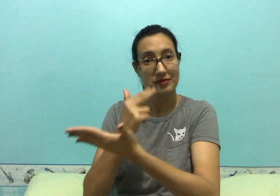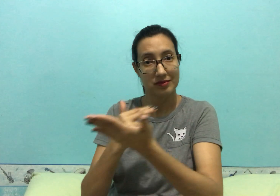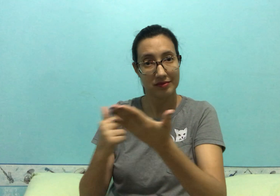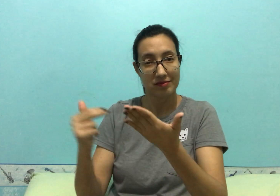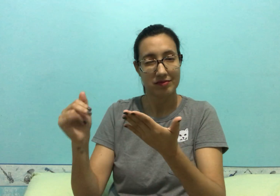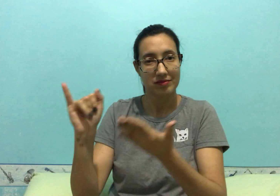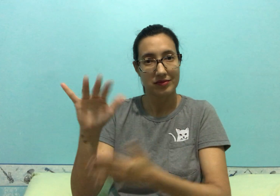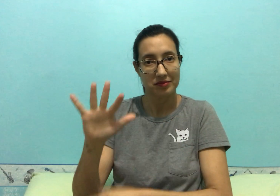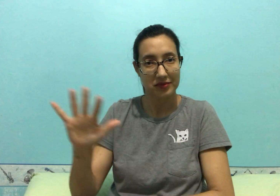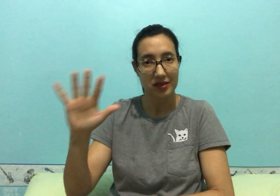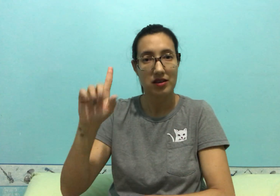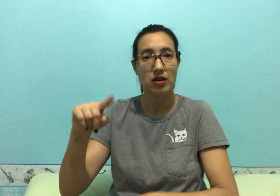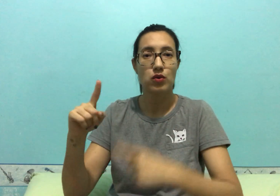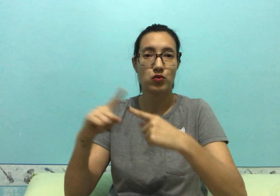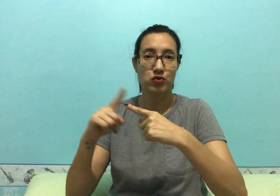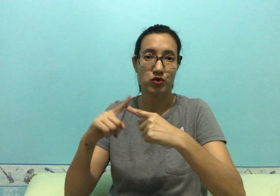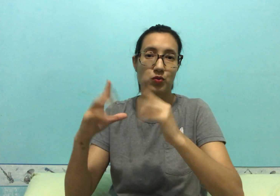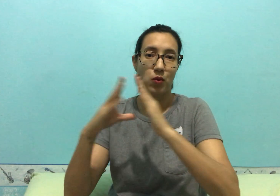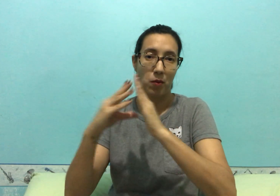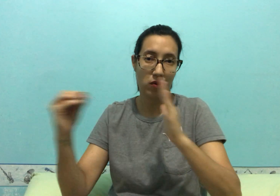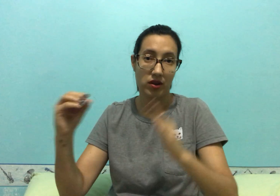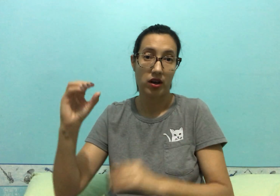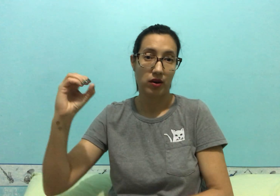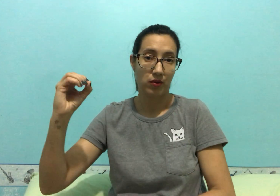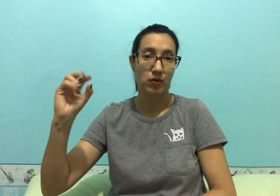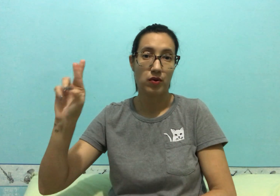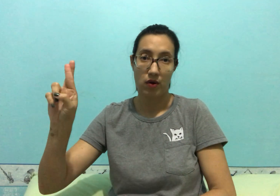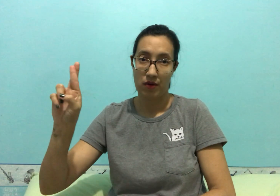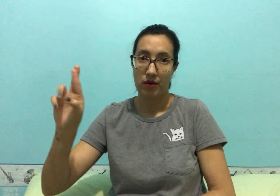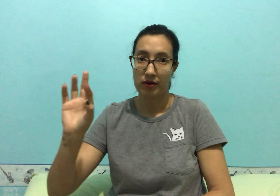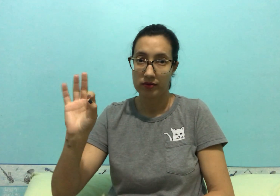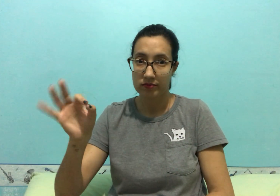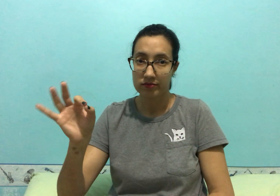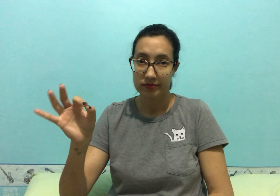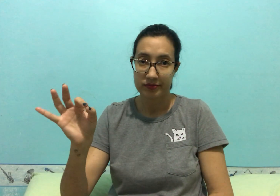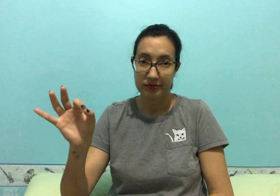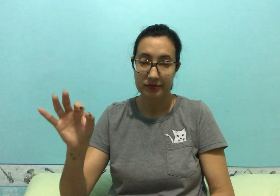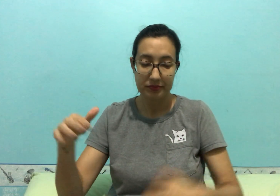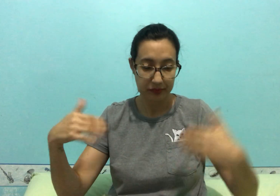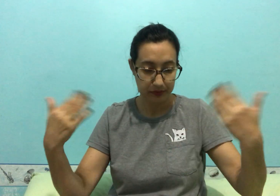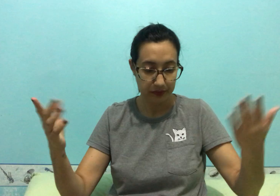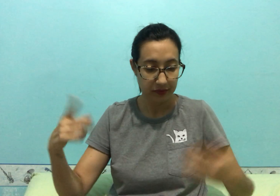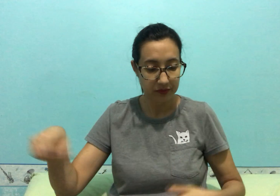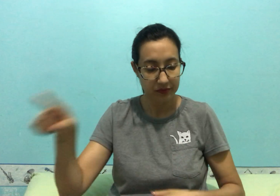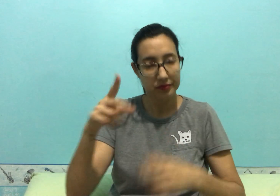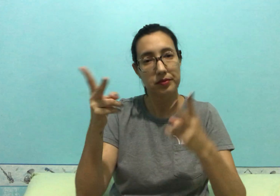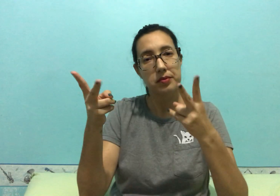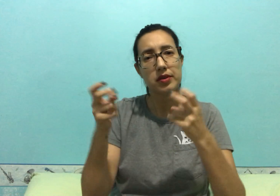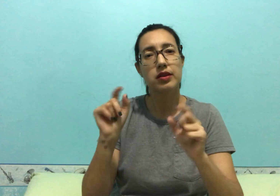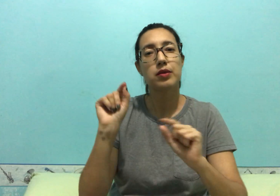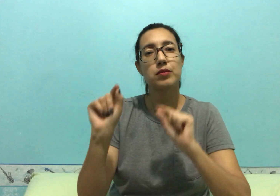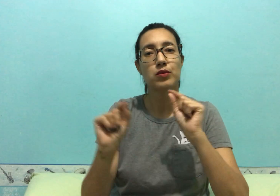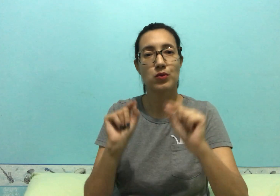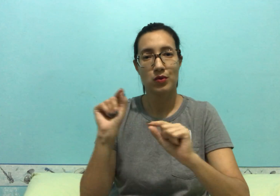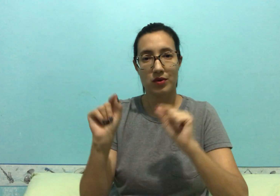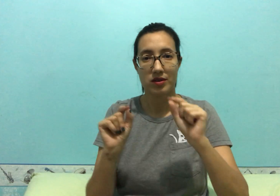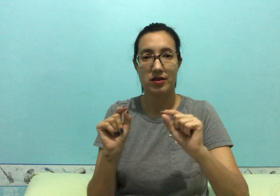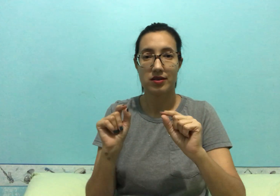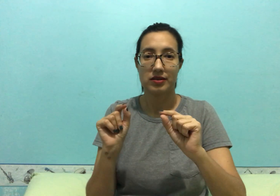função OR. Então, assim, de uma forma direta, né, sucinta, a gente pode dizer o seguinte, que a dupla inversão sempre se cancela.